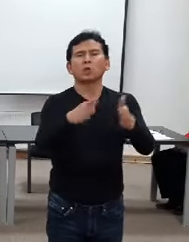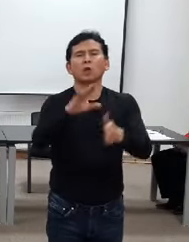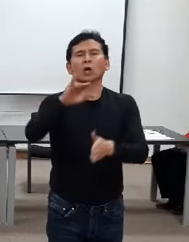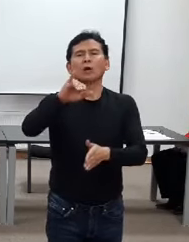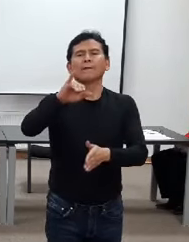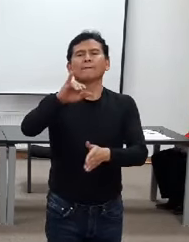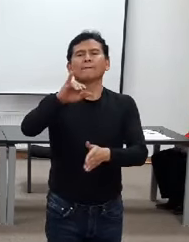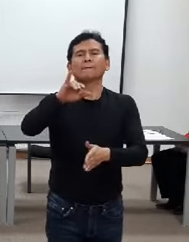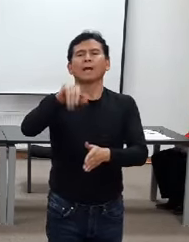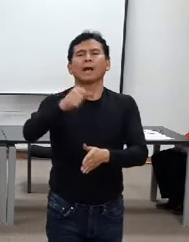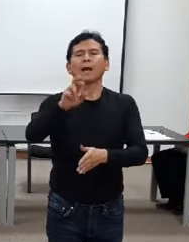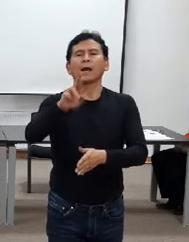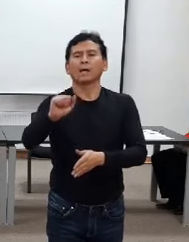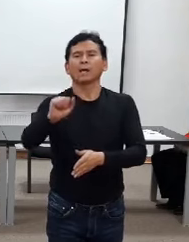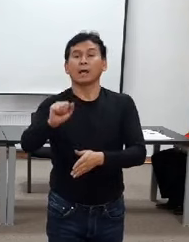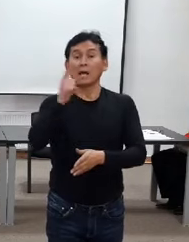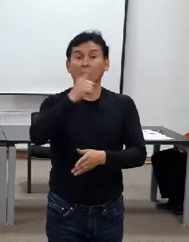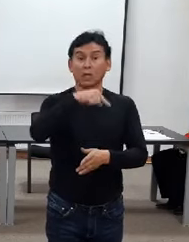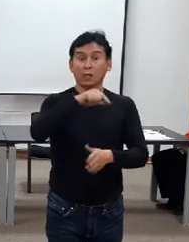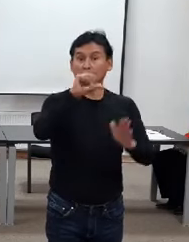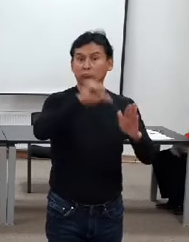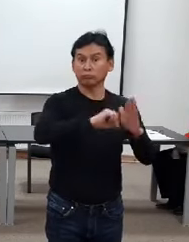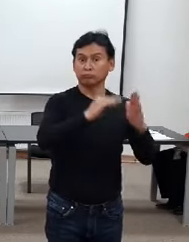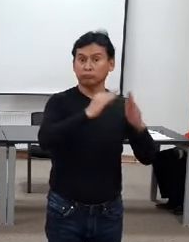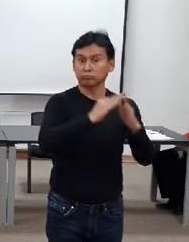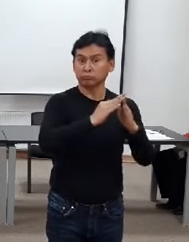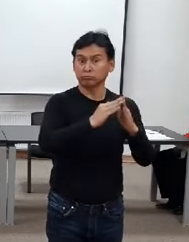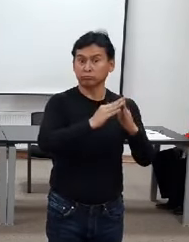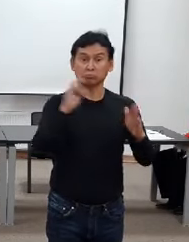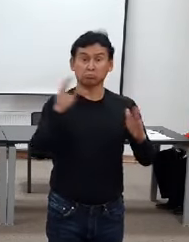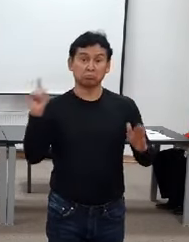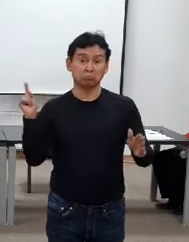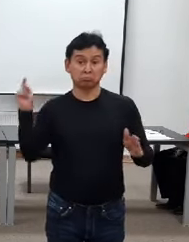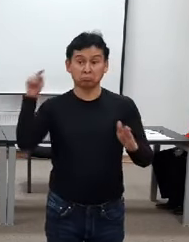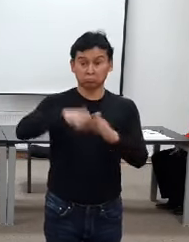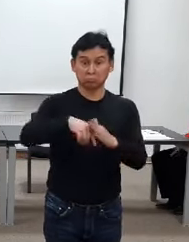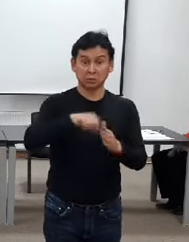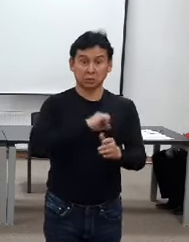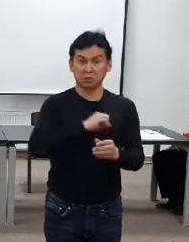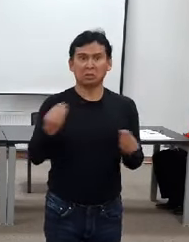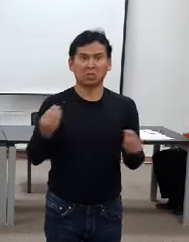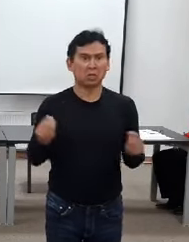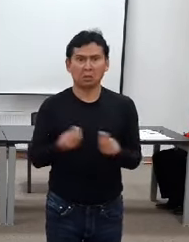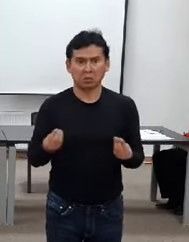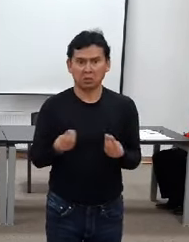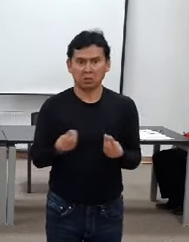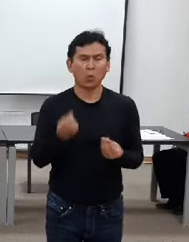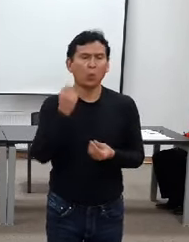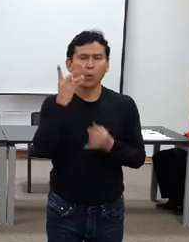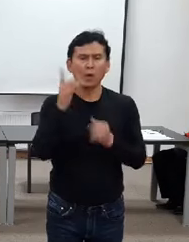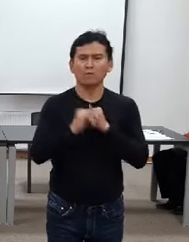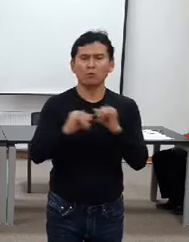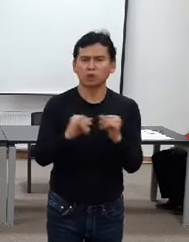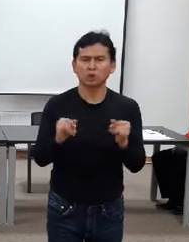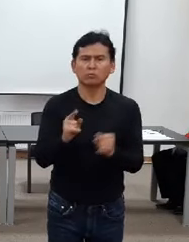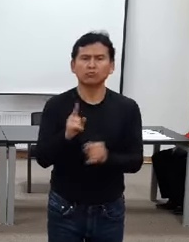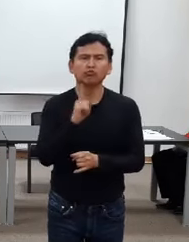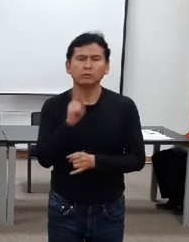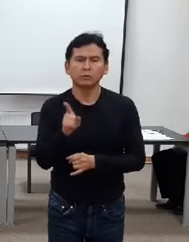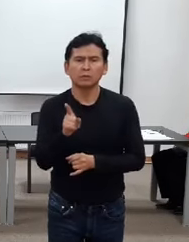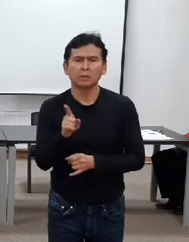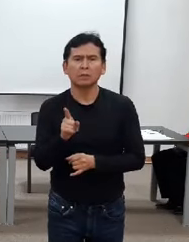y que justamente no tomaron cuarentena preventiva, llegan desde Santiago. ¿Qué pasa ahí? Primero, ¿qué información tiene? Y segundo, ¿qué